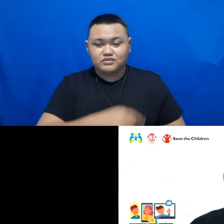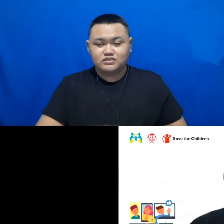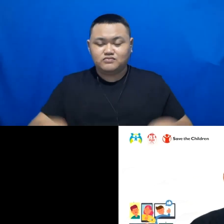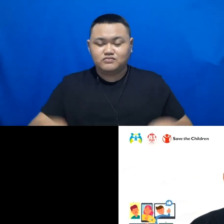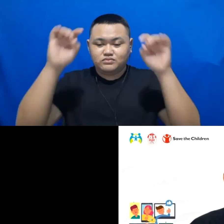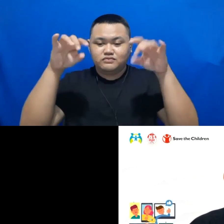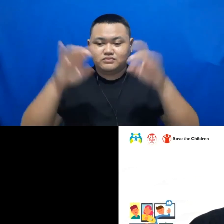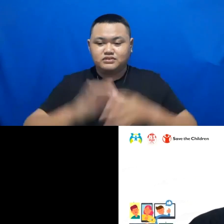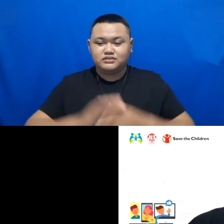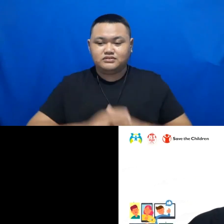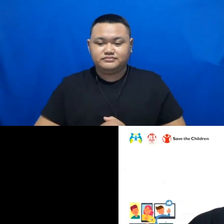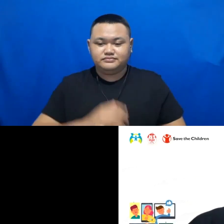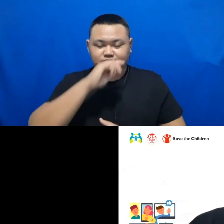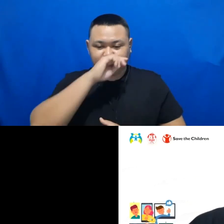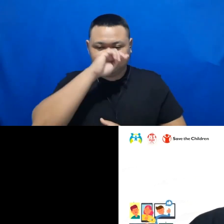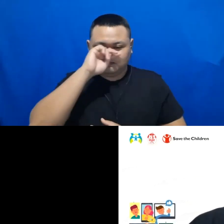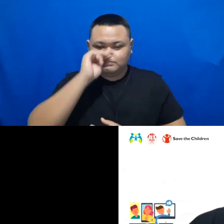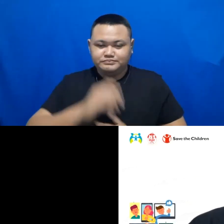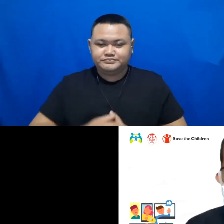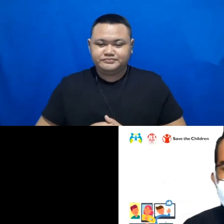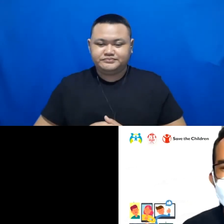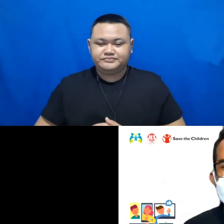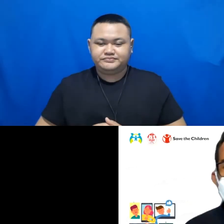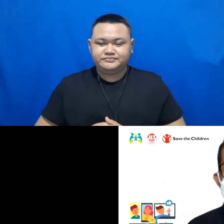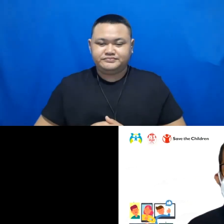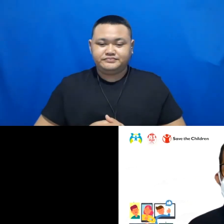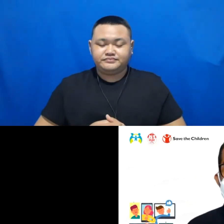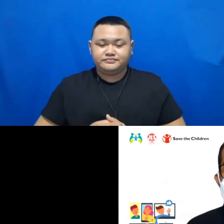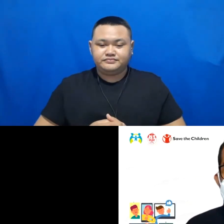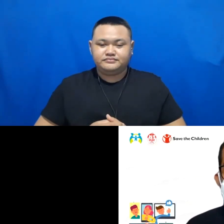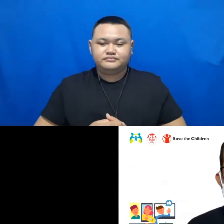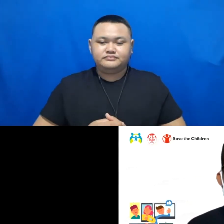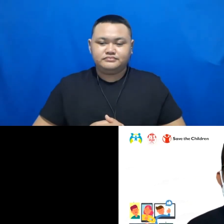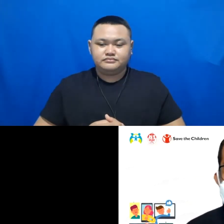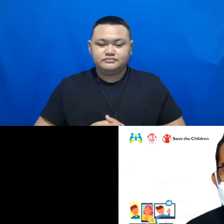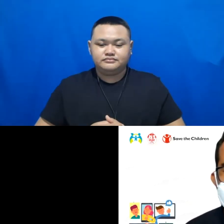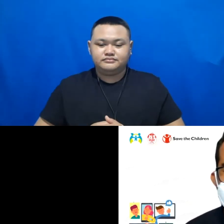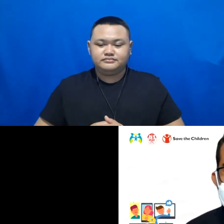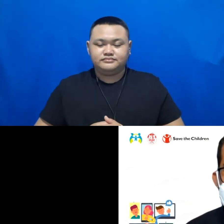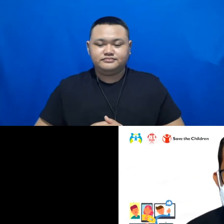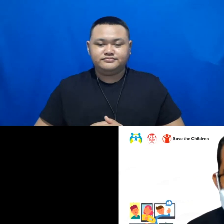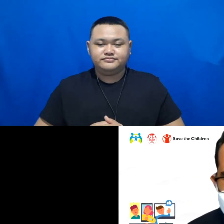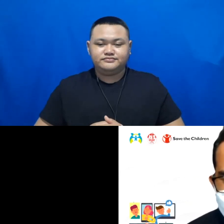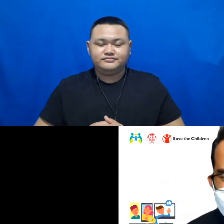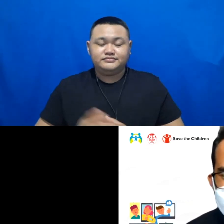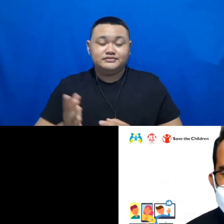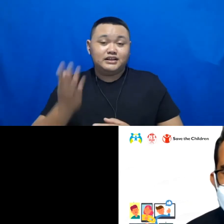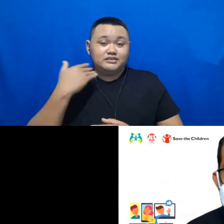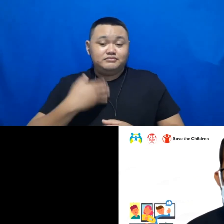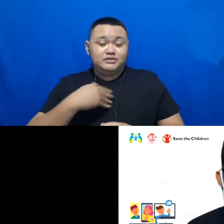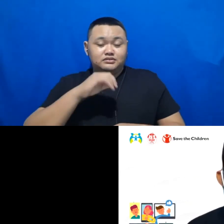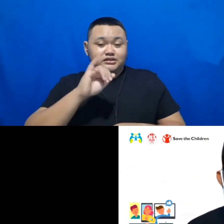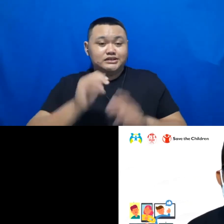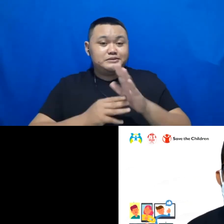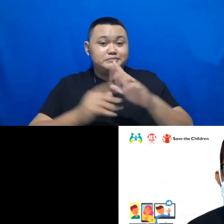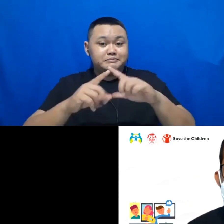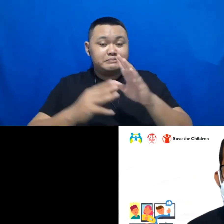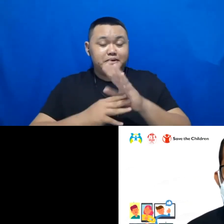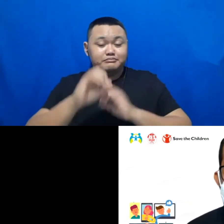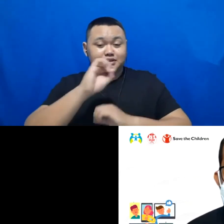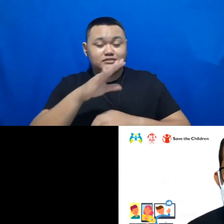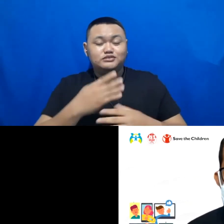itu adalah bagian kompetensi, kami memutuskan untuk melakukan akselerasi kuota guru laki-lakinya